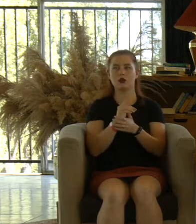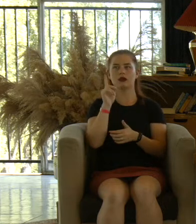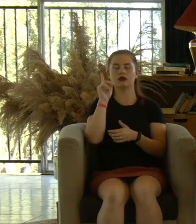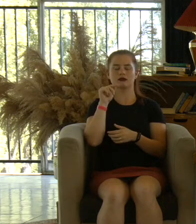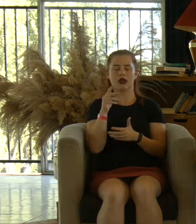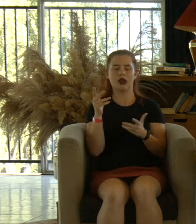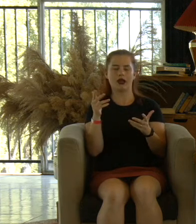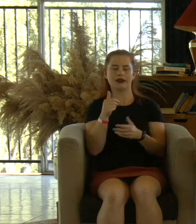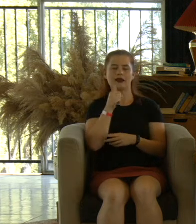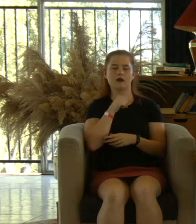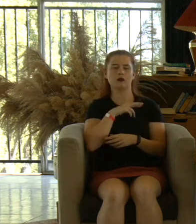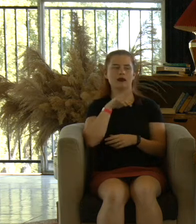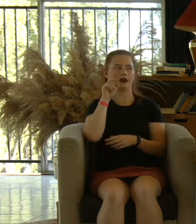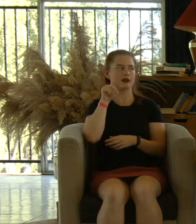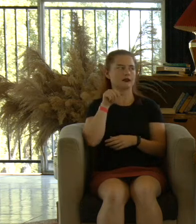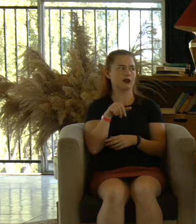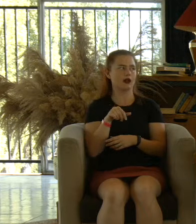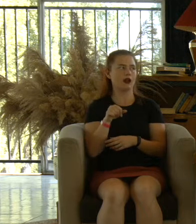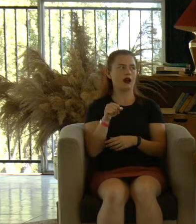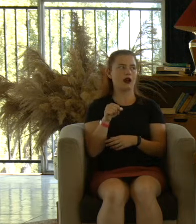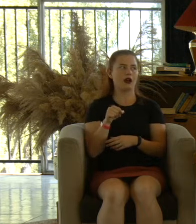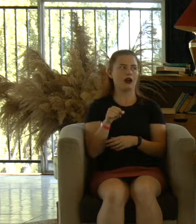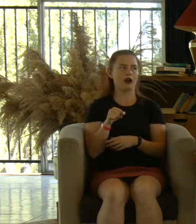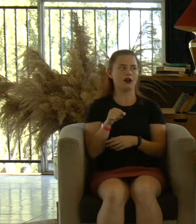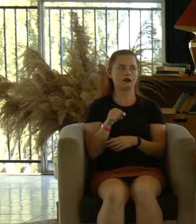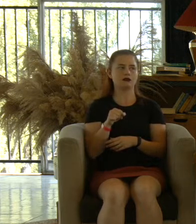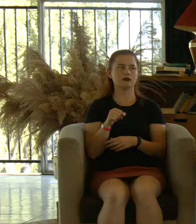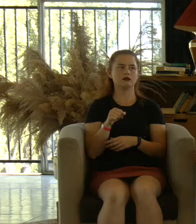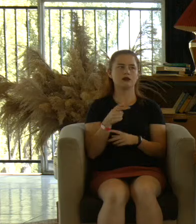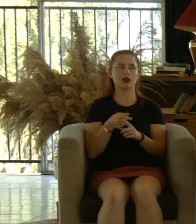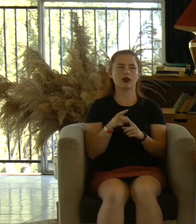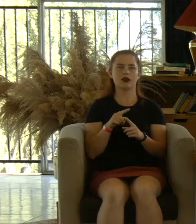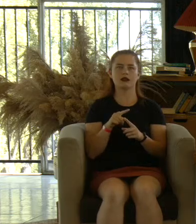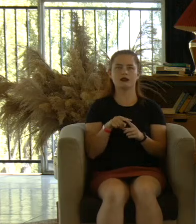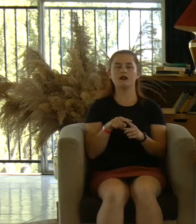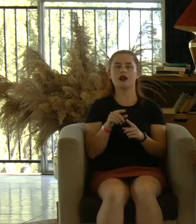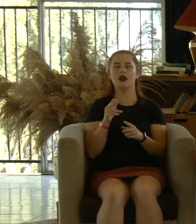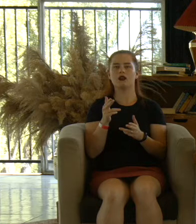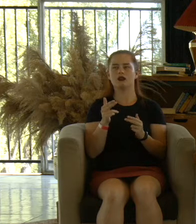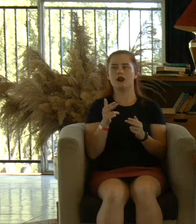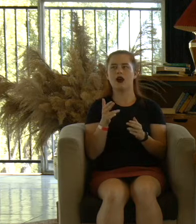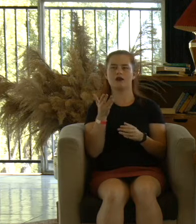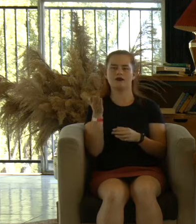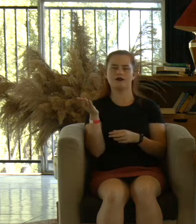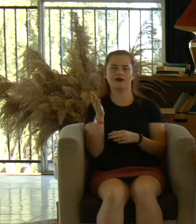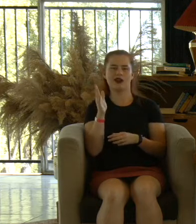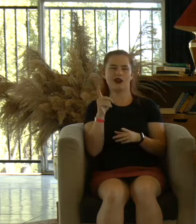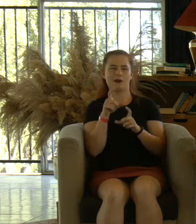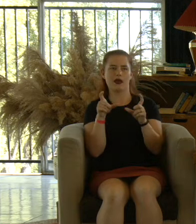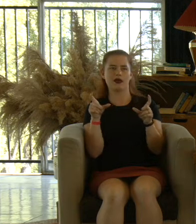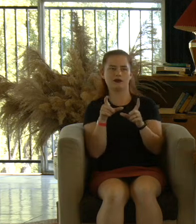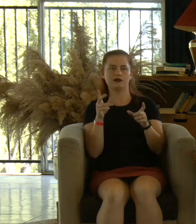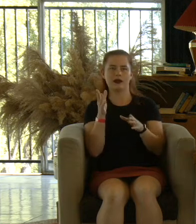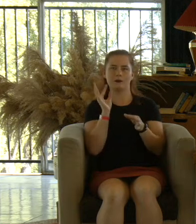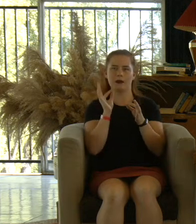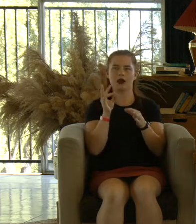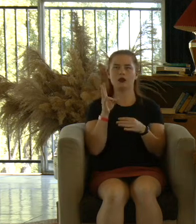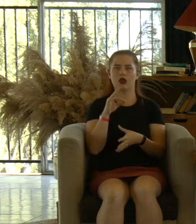знаю. А вы даже, конечно, сомелье вам в супермаркете порекомендует вино. Но в целом их нужно